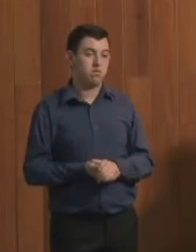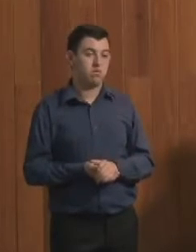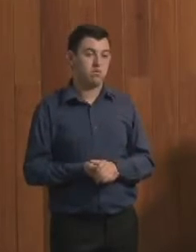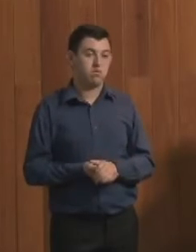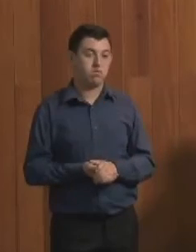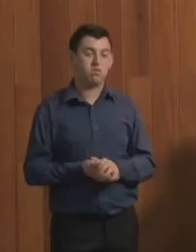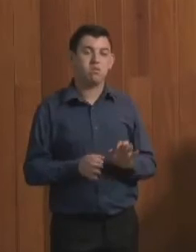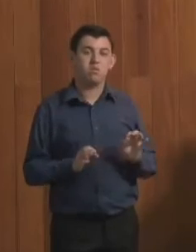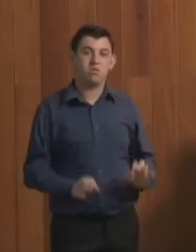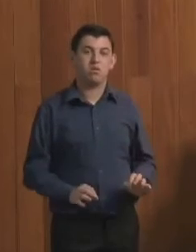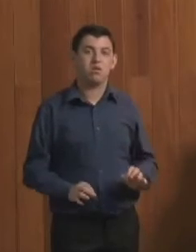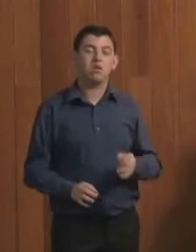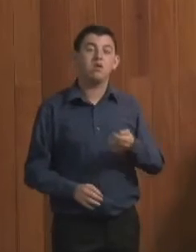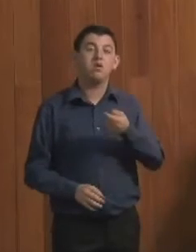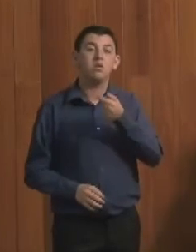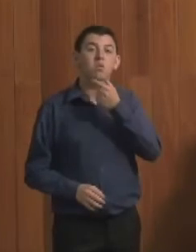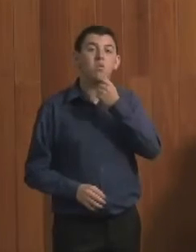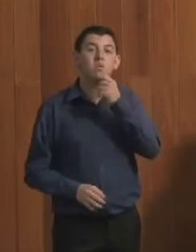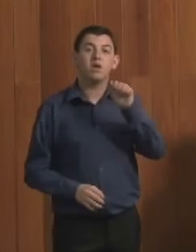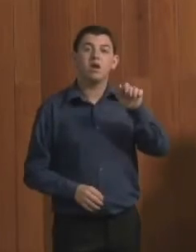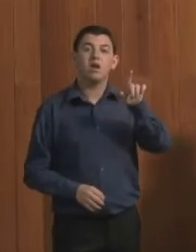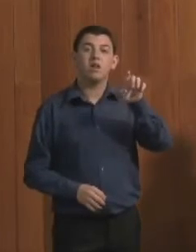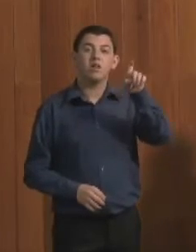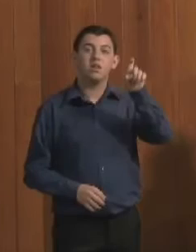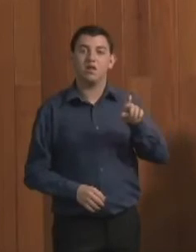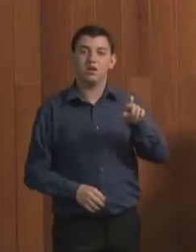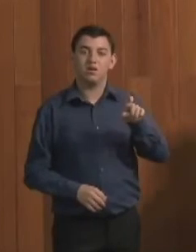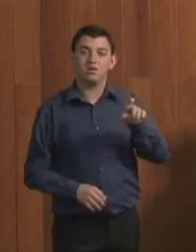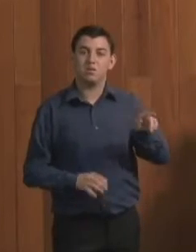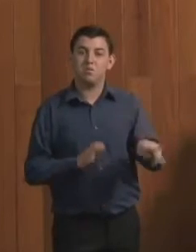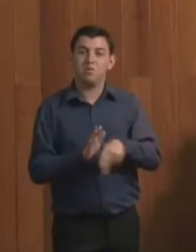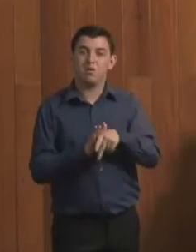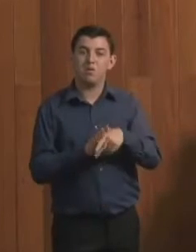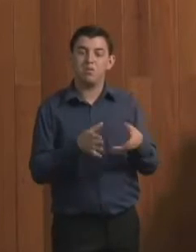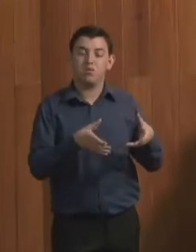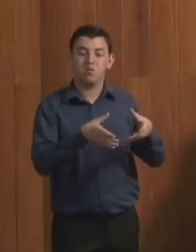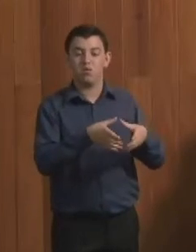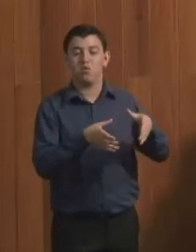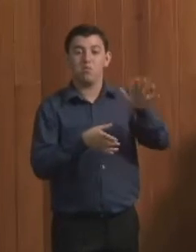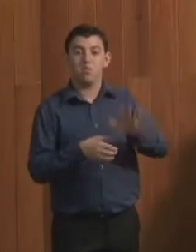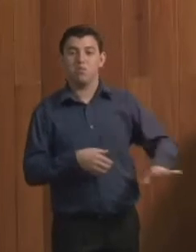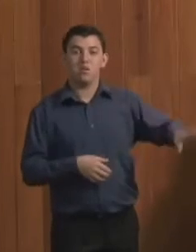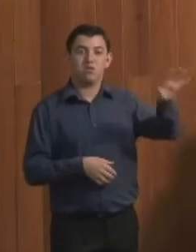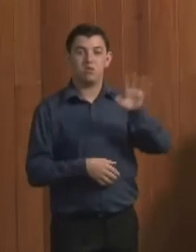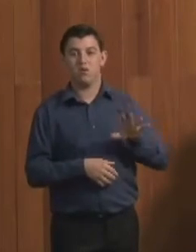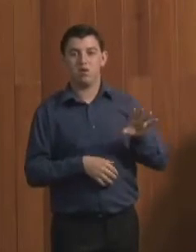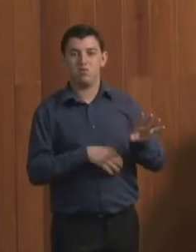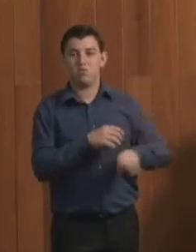Tá certo. É o Alex, é do Movimento Nacional dos Catadores, representante.